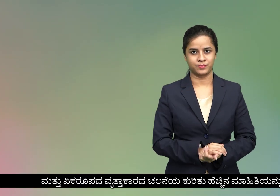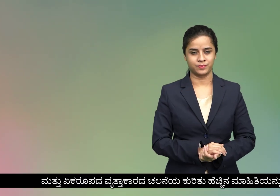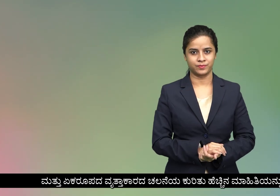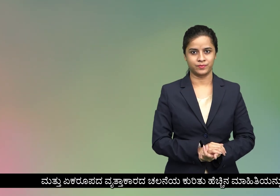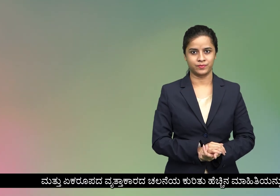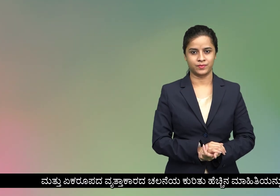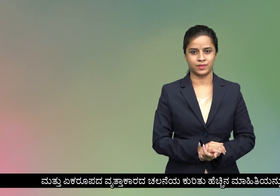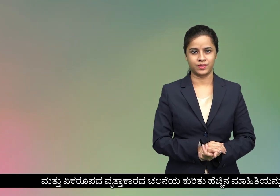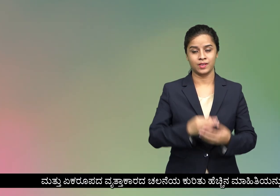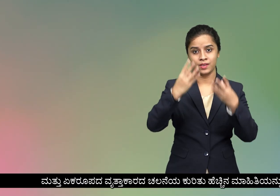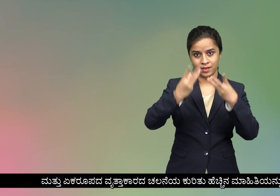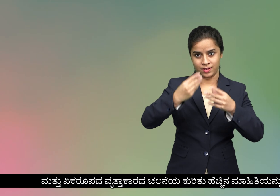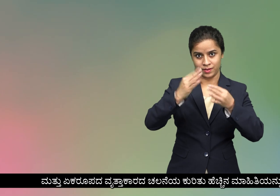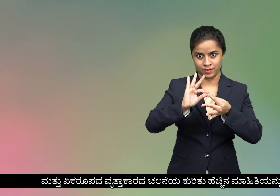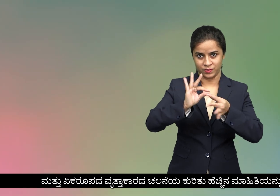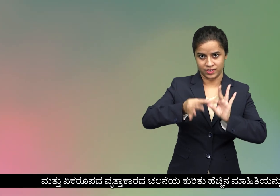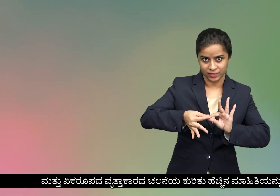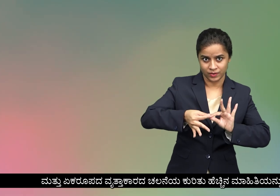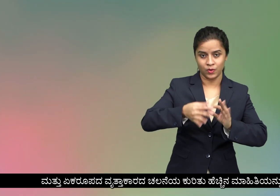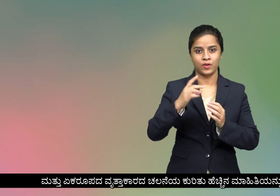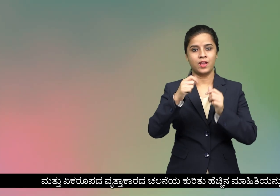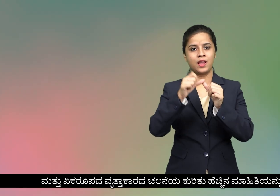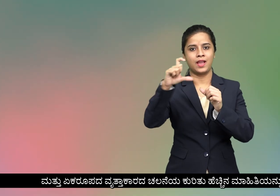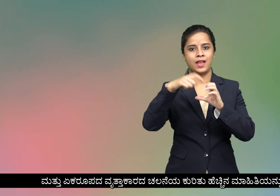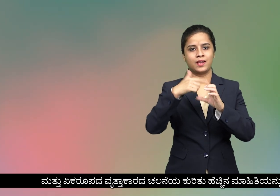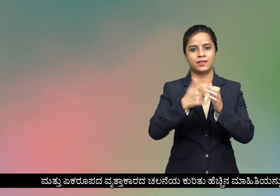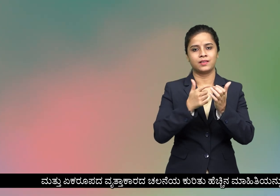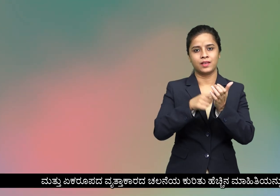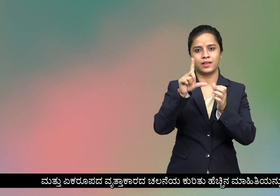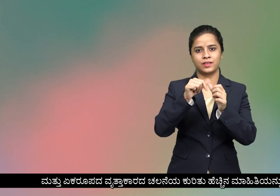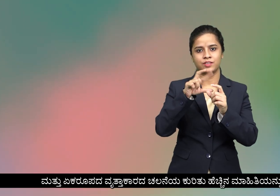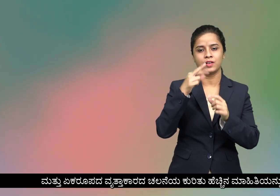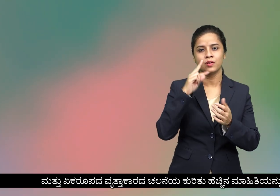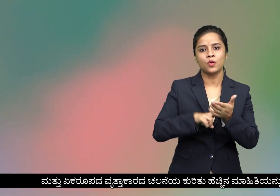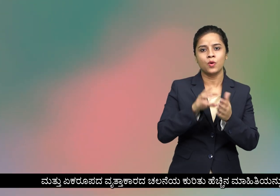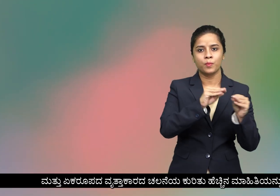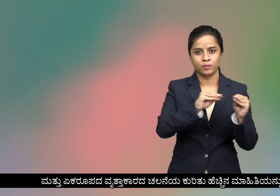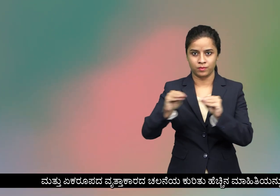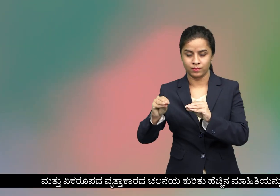ಮತ್ತು ಏಕರೂಪದ ವೃತ್ತಾಕಾರದ ಚಲನೆಯ ಕುರಿತು ಹೆಚ್ಚಿನ ಮಾಹಿತಿಯನ್ನ ಸಂಗ್ರಹಿಸೋಣ.